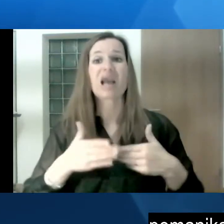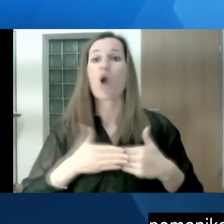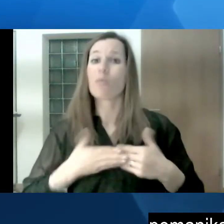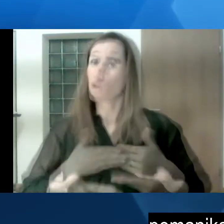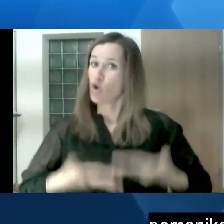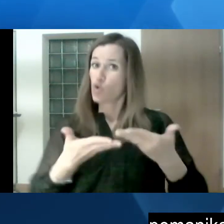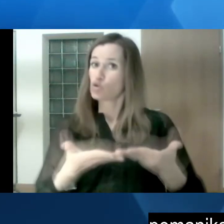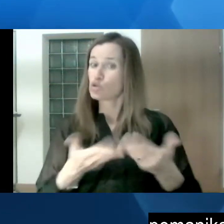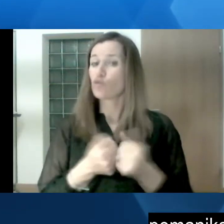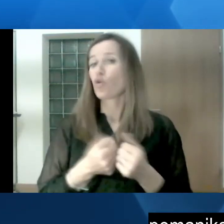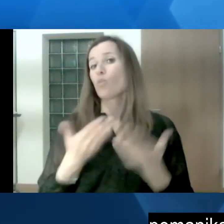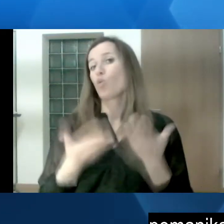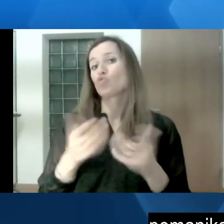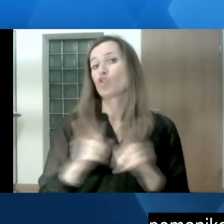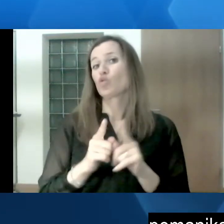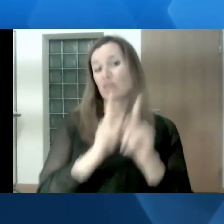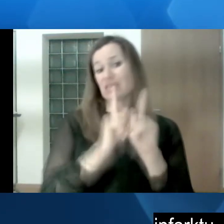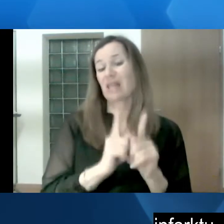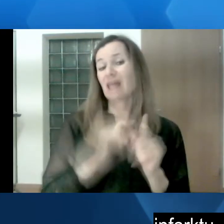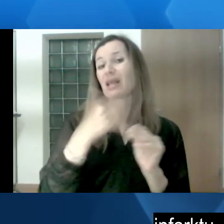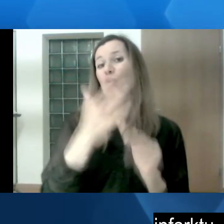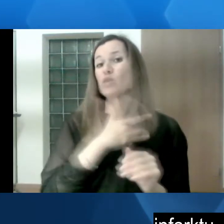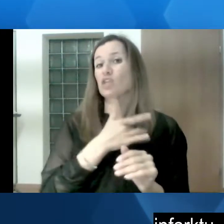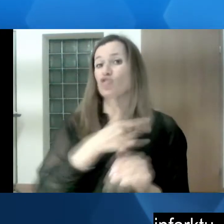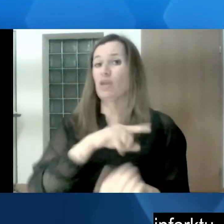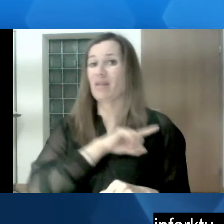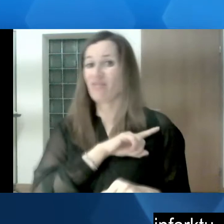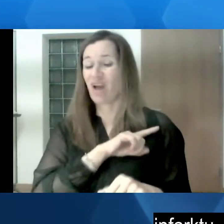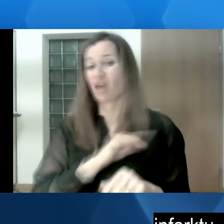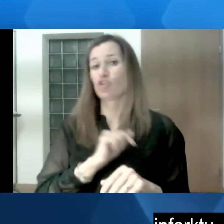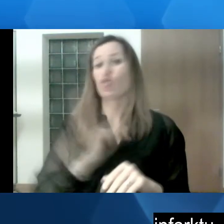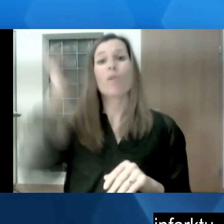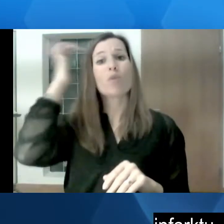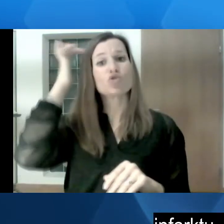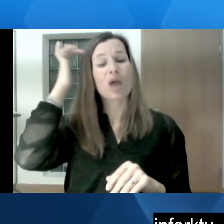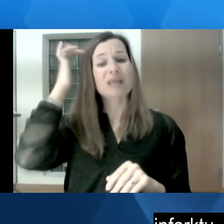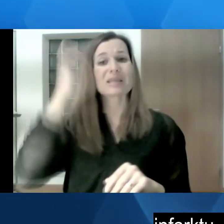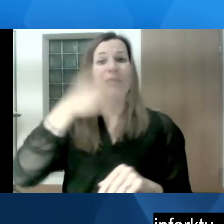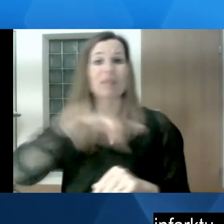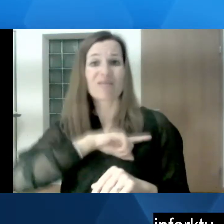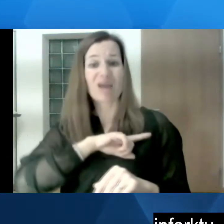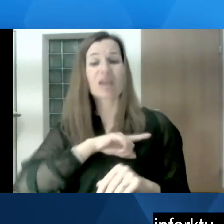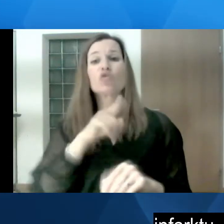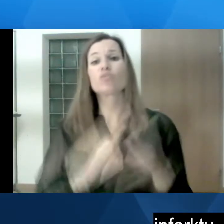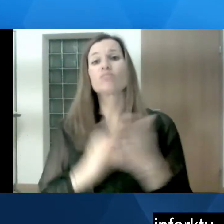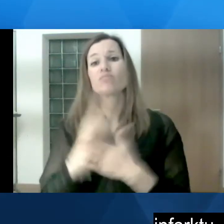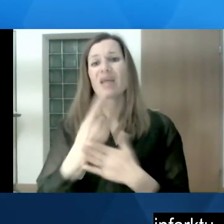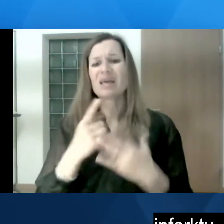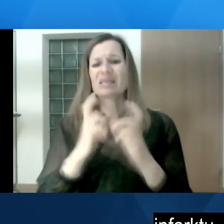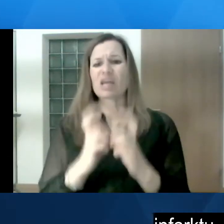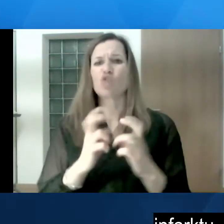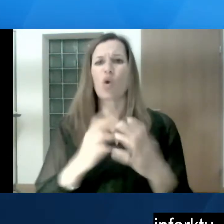stanja po srčnem infarktu, možganskem infarktu, kjer pride do zastoja dihanja. Nekje